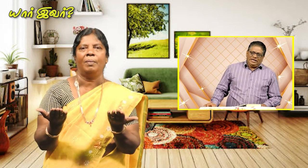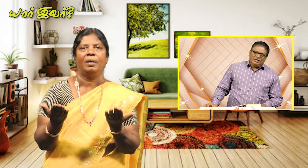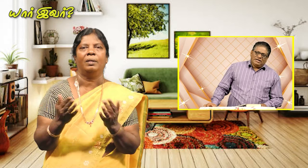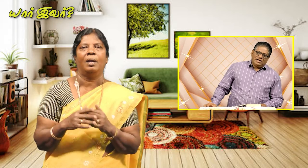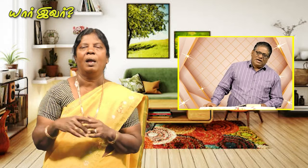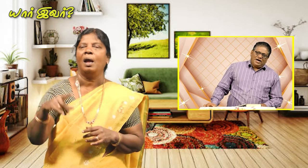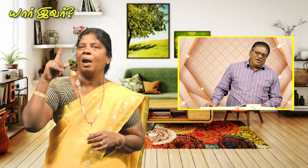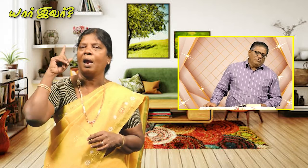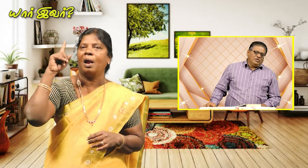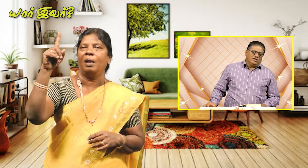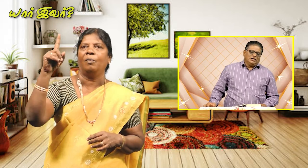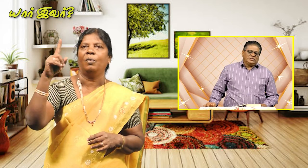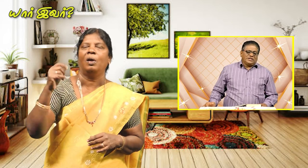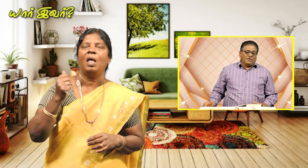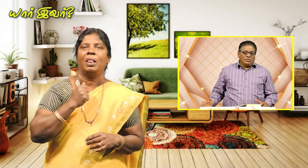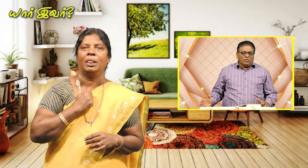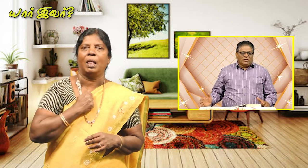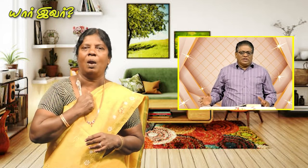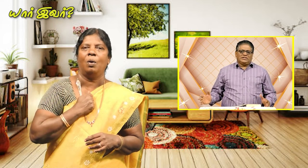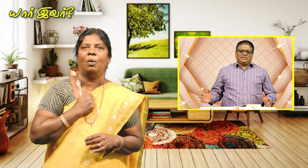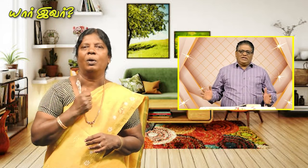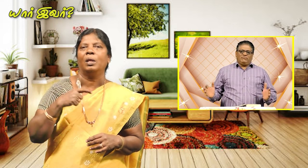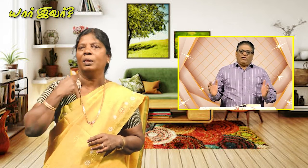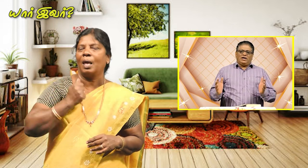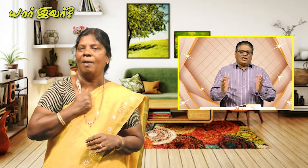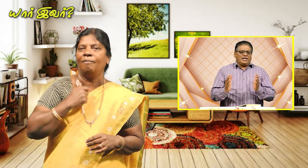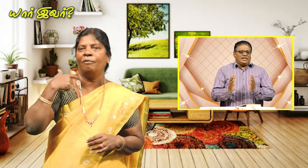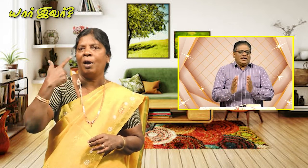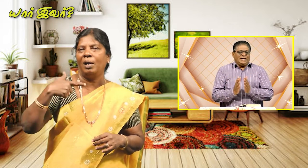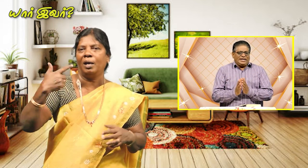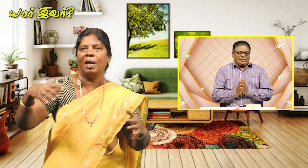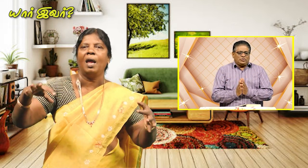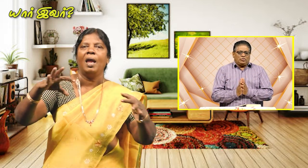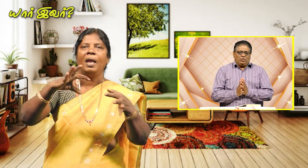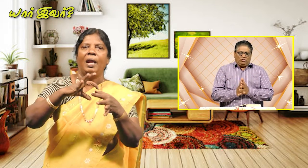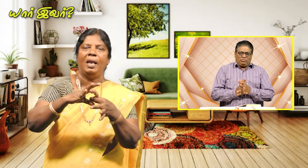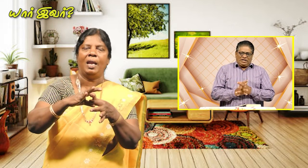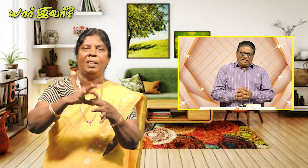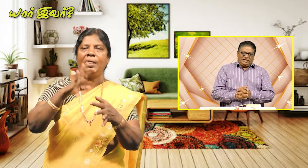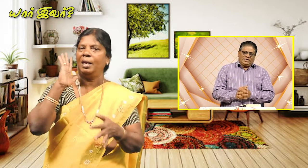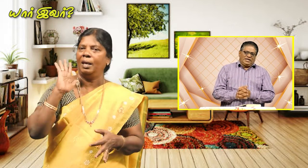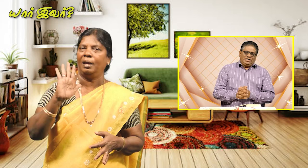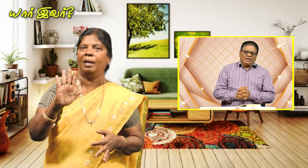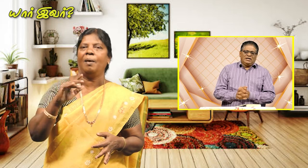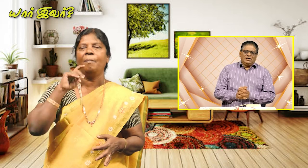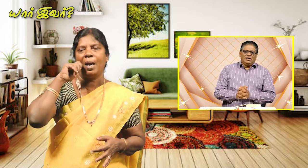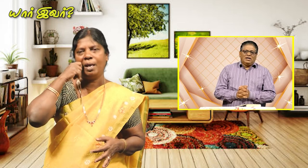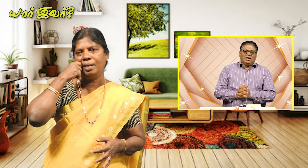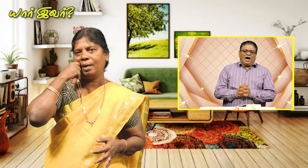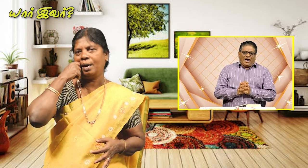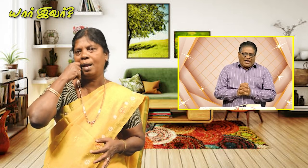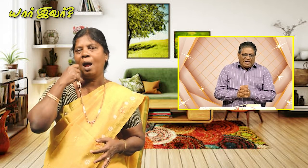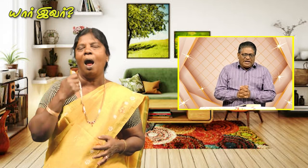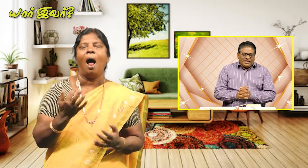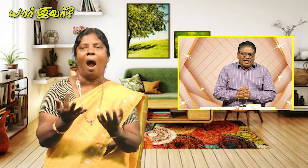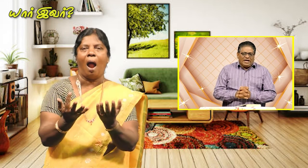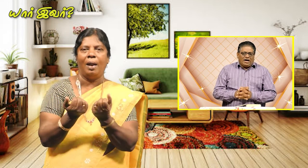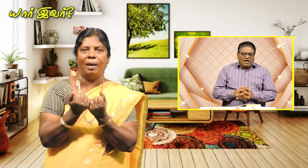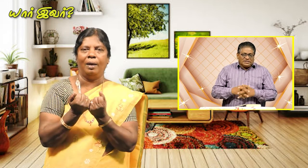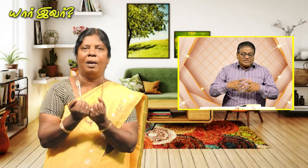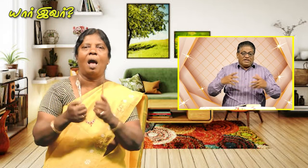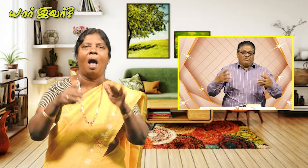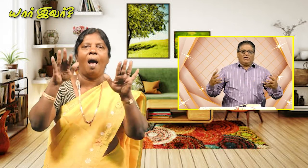வேதாகமத்தில் கடவுள் தன்னோடு தன் வாழ்க்கையை இணைத்து கொள்ளும் மனிதர்கள்